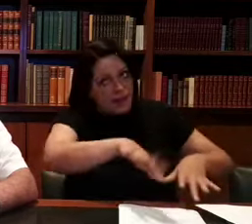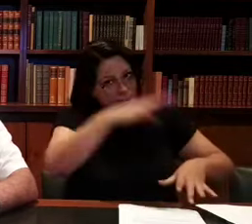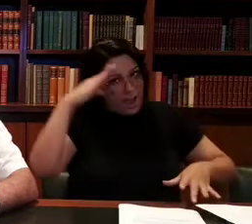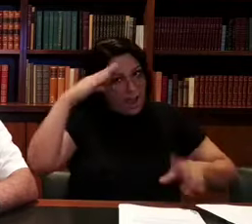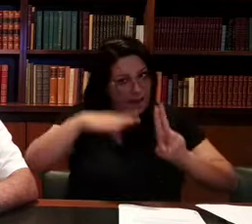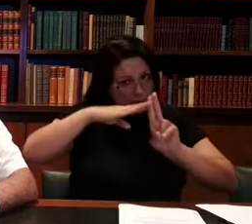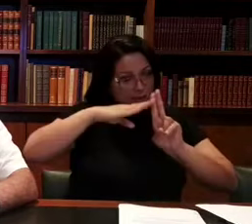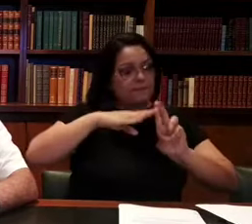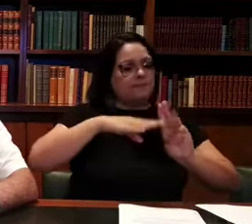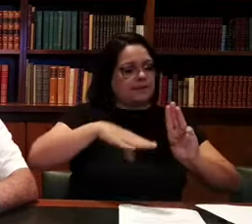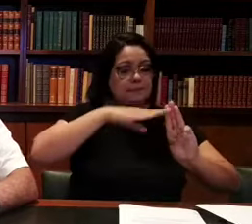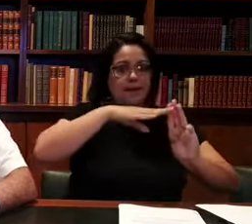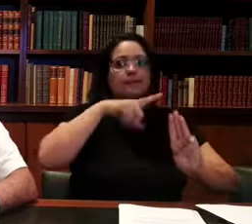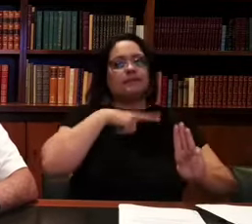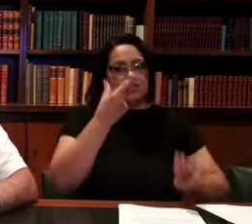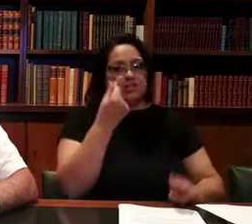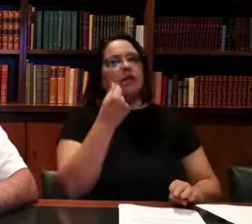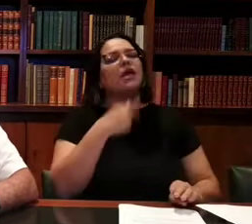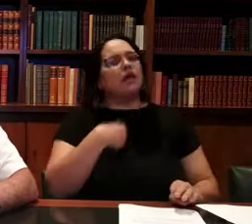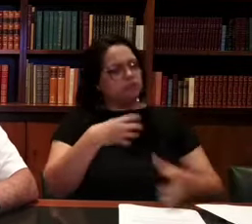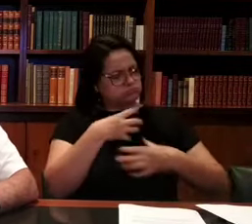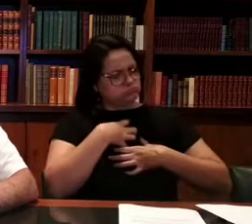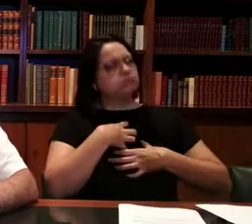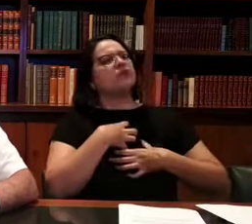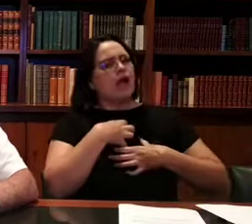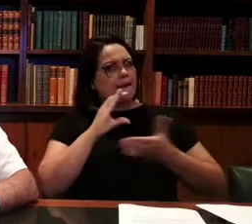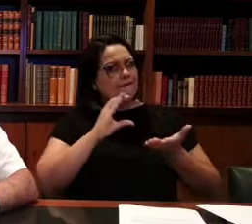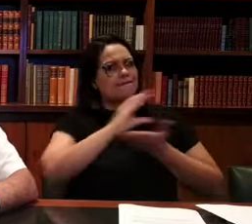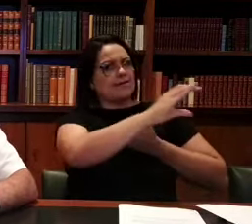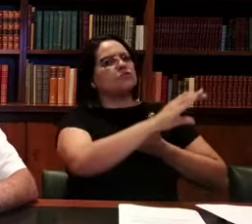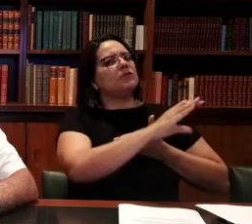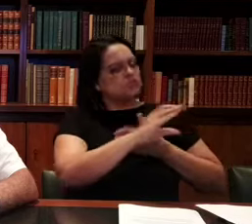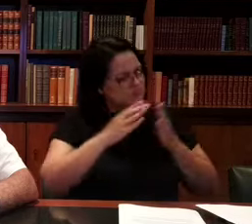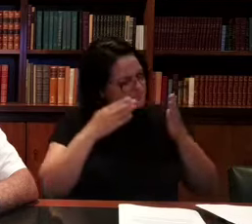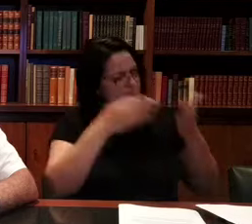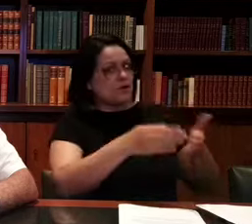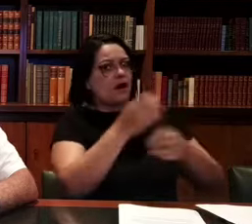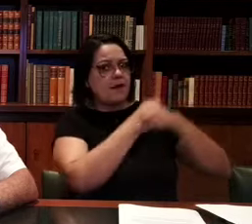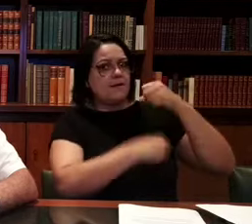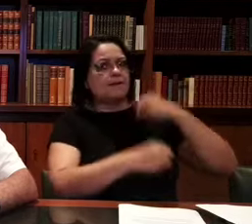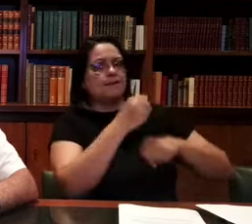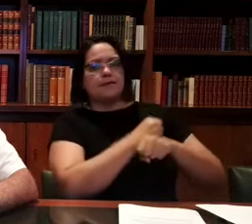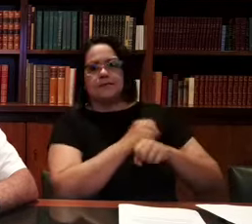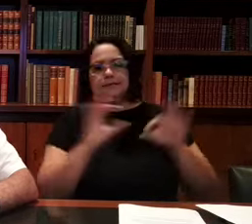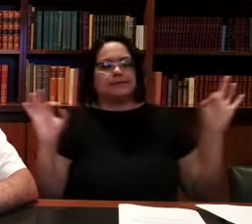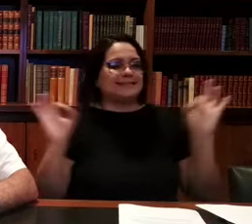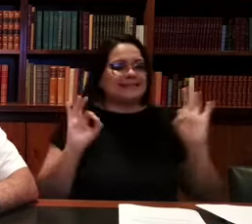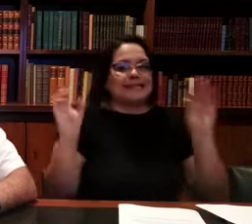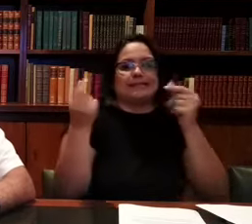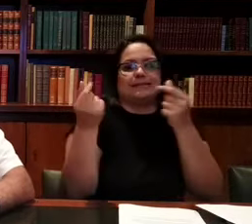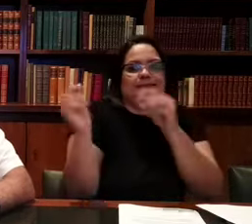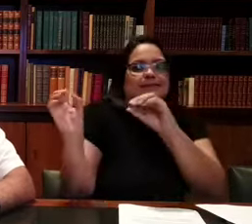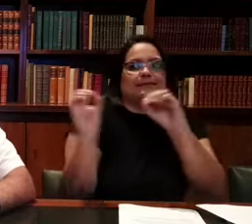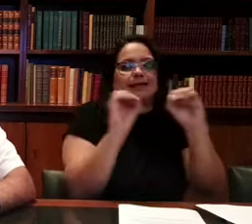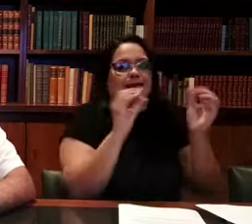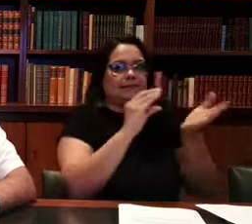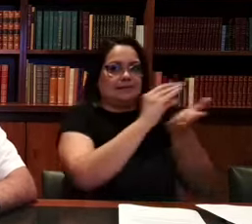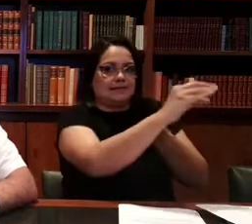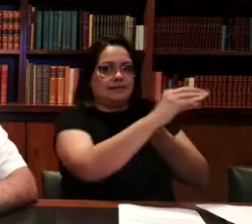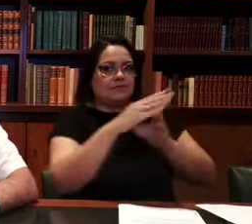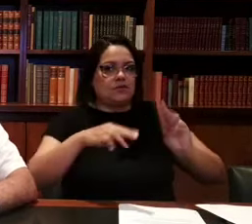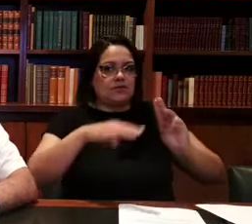mas eu entendo que foi sábado sem investimento então estão fazendo por cima do ano passado foi contingenciado nenhum recurso para suas amadas a